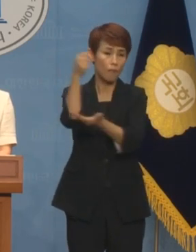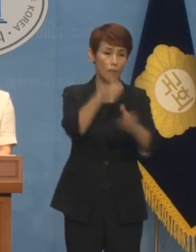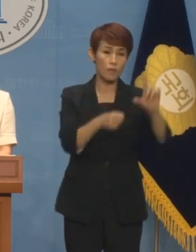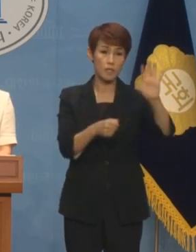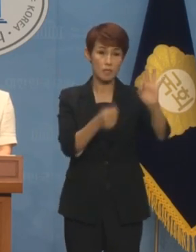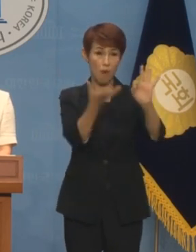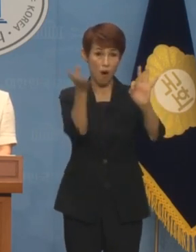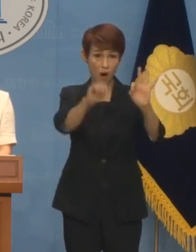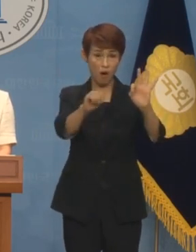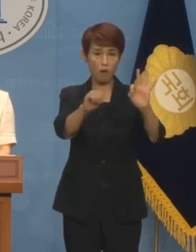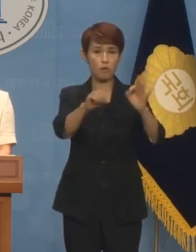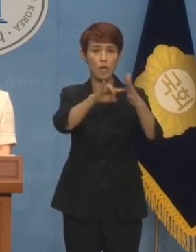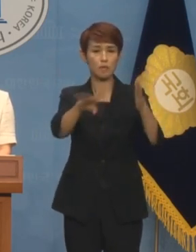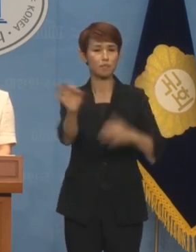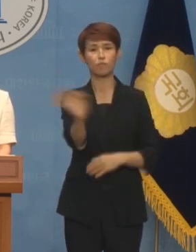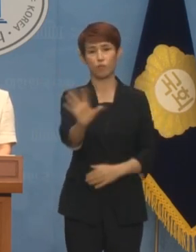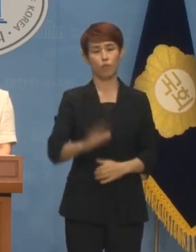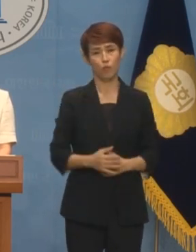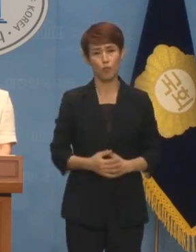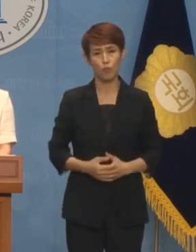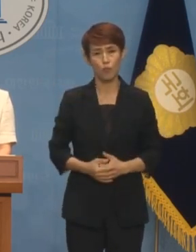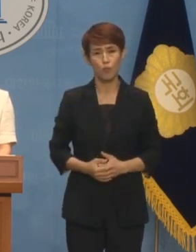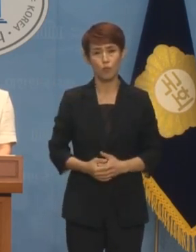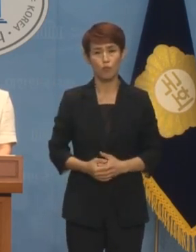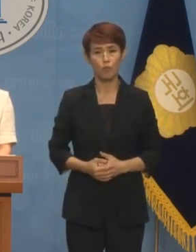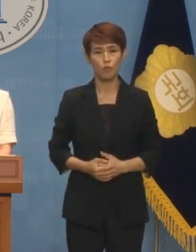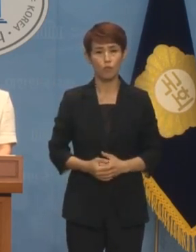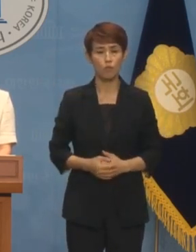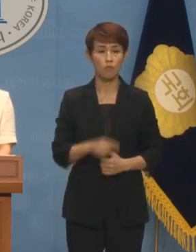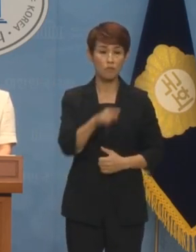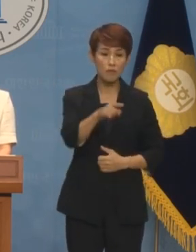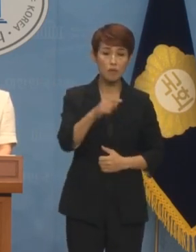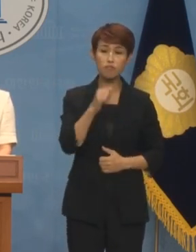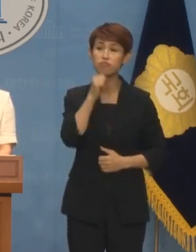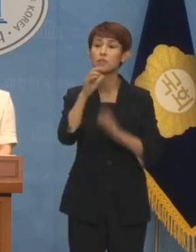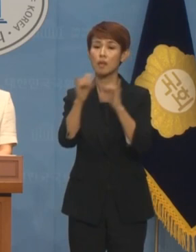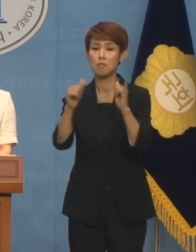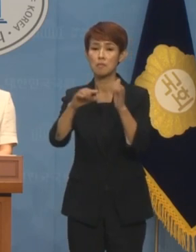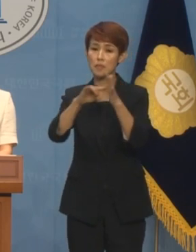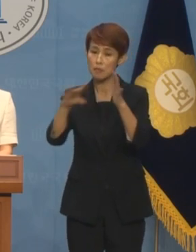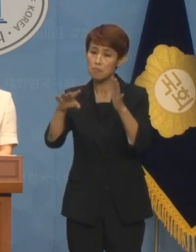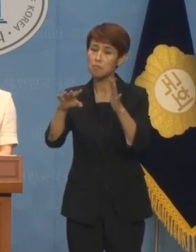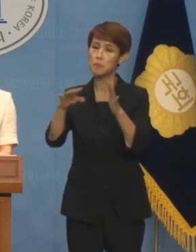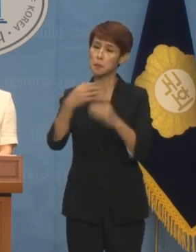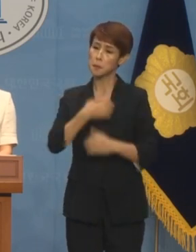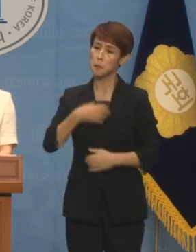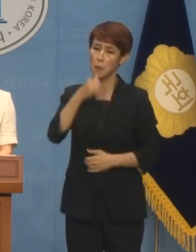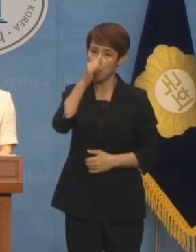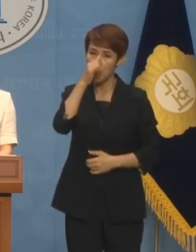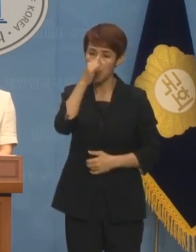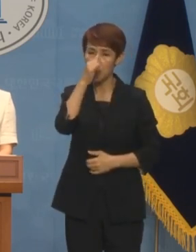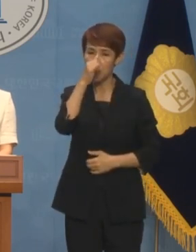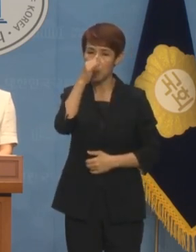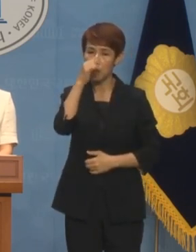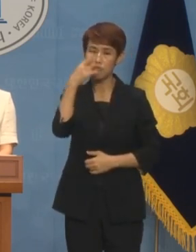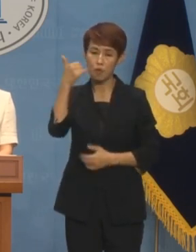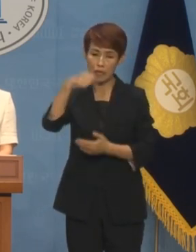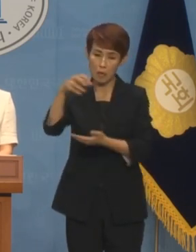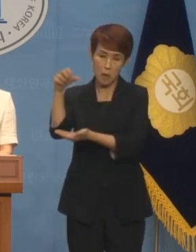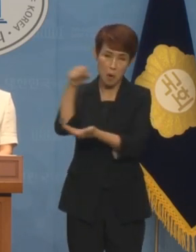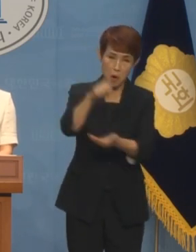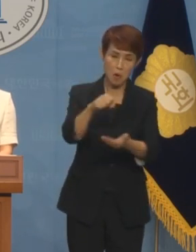원까지는 세금을 내지 않습니다. 정부 여당이 서민층의 상속세 부담을 걱정하는 마음에서 상속세 감면